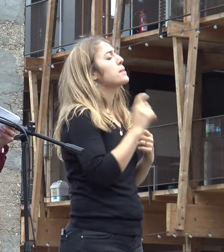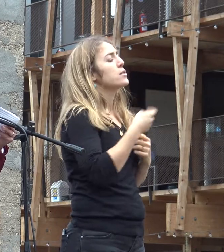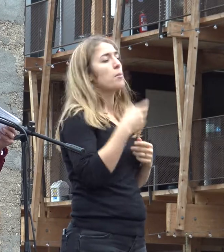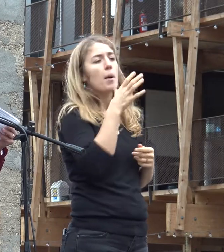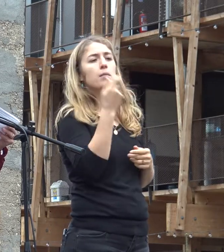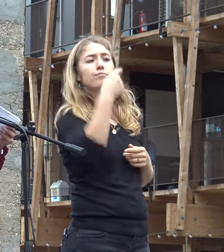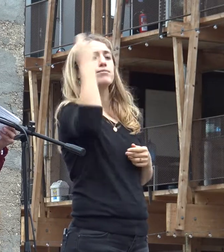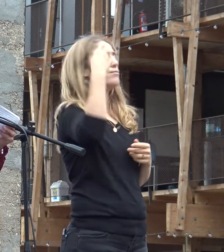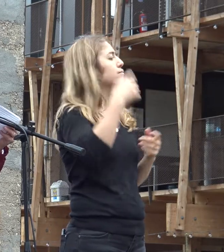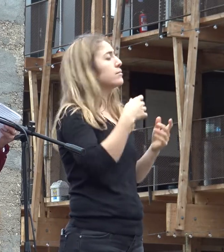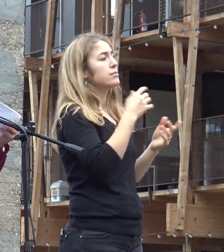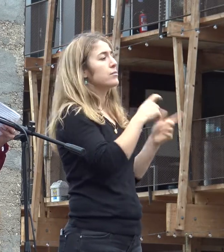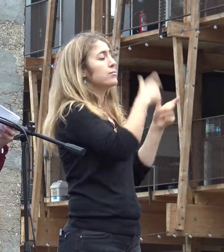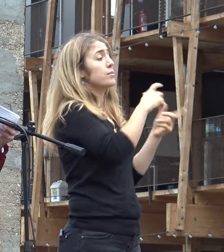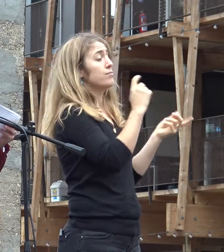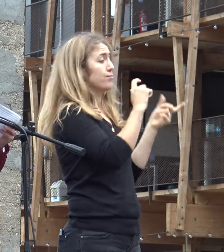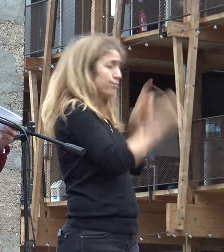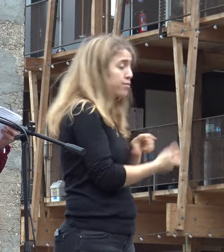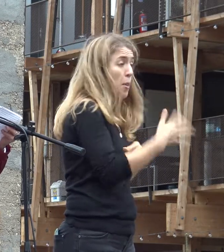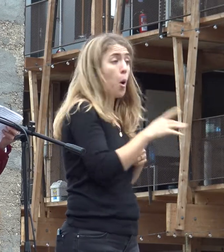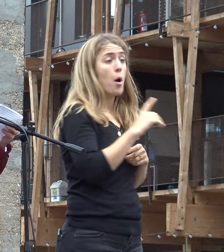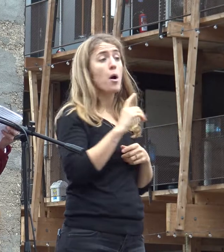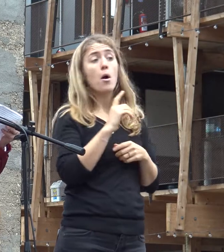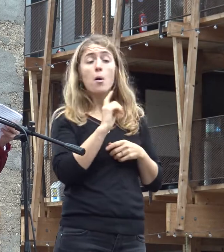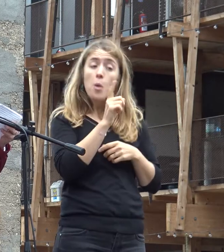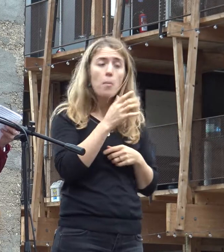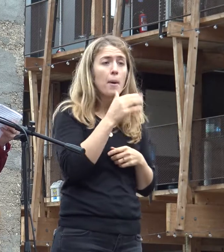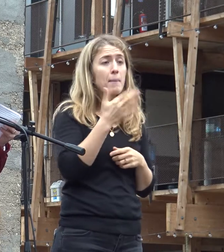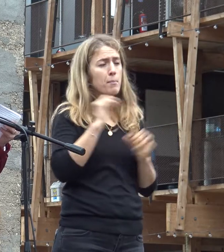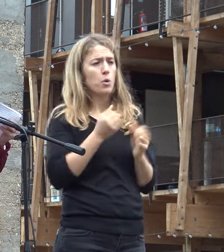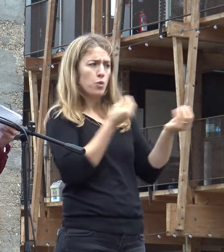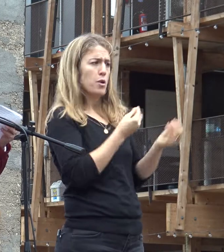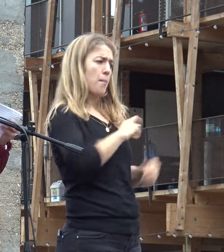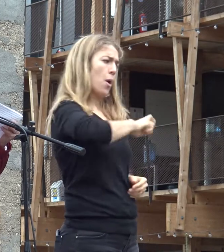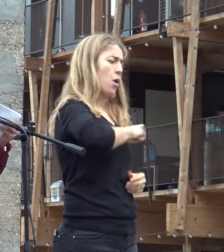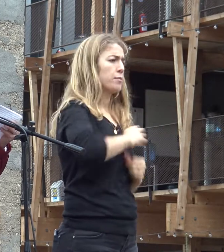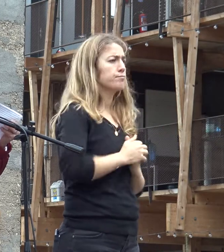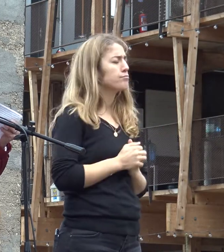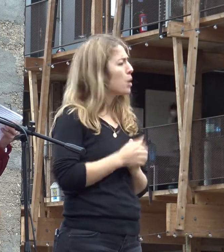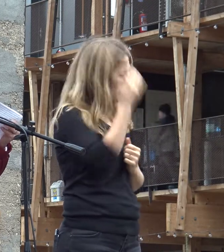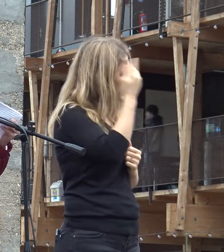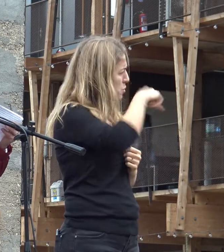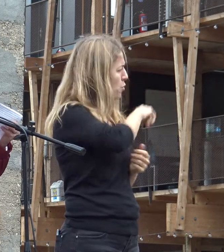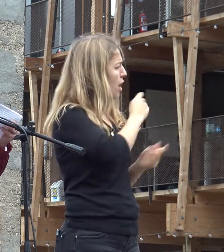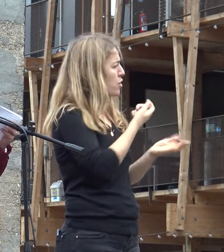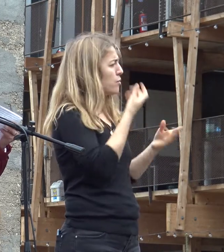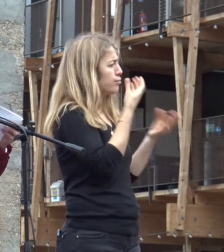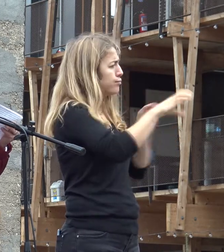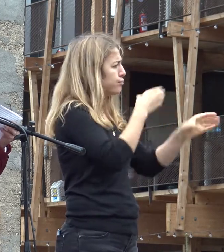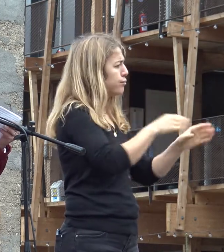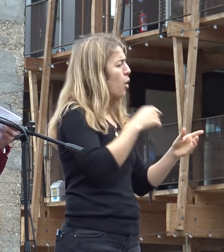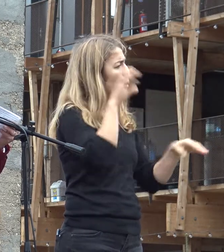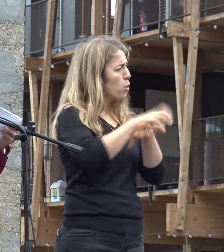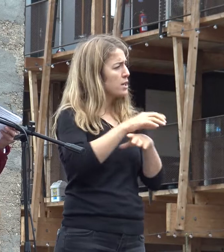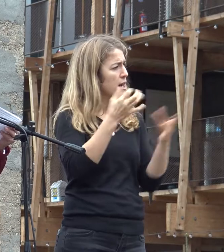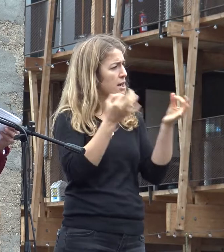des doigts, mais on peut leur faire peur. On peut leur dire que tant qu'ils n'arrêtent pas leurs investissements climaticides,